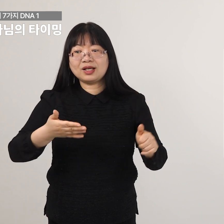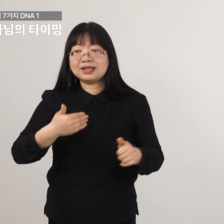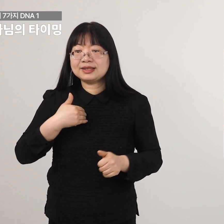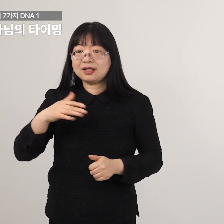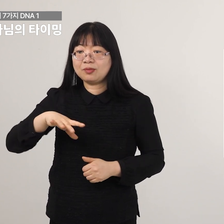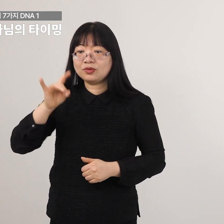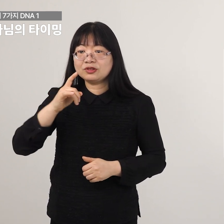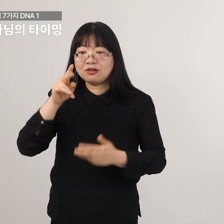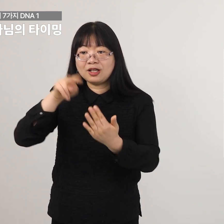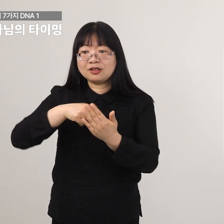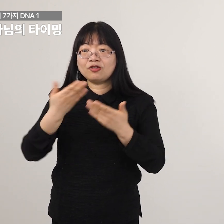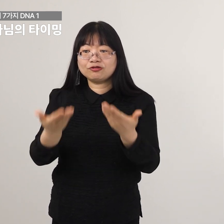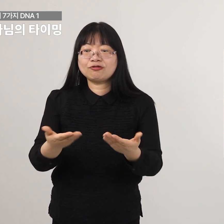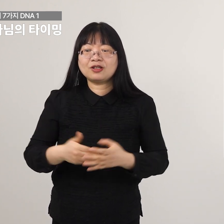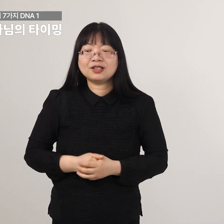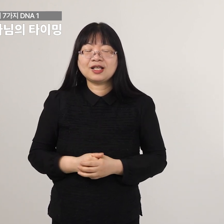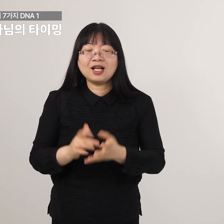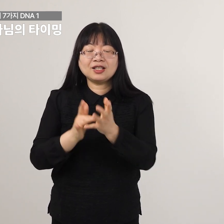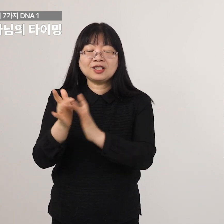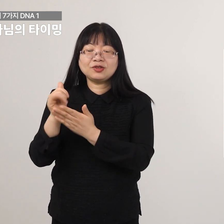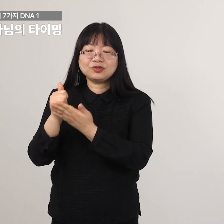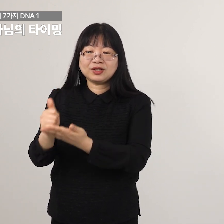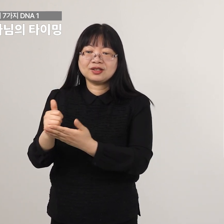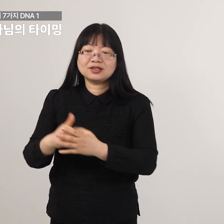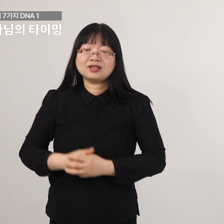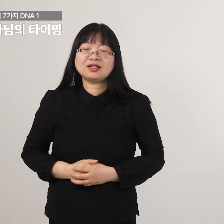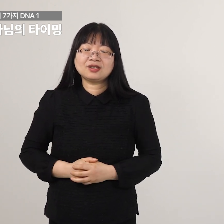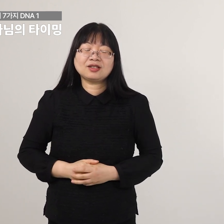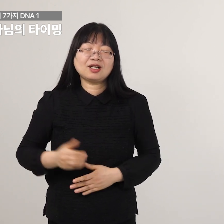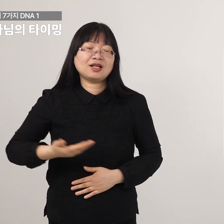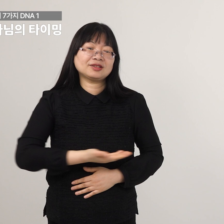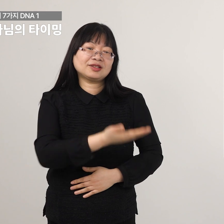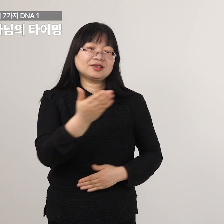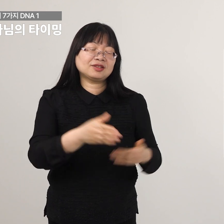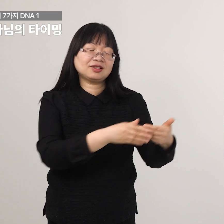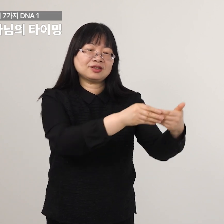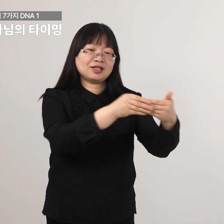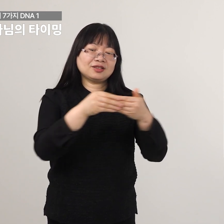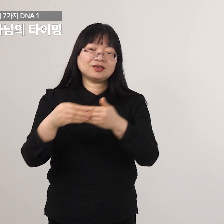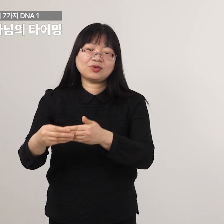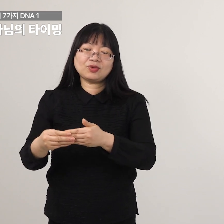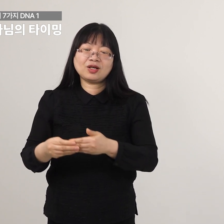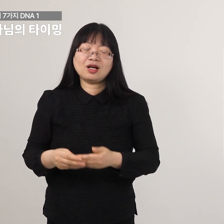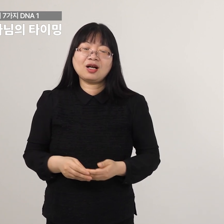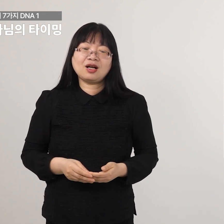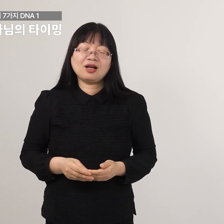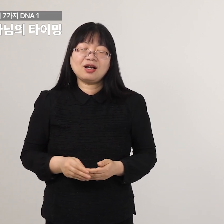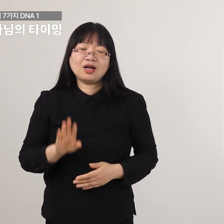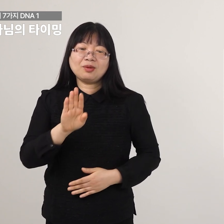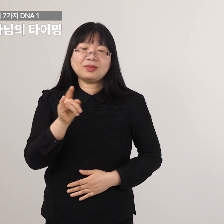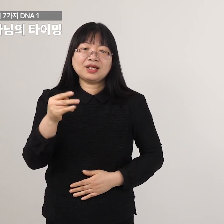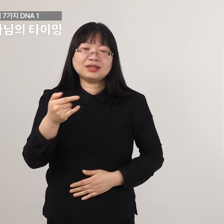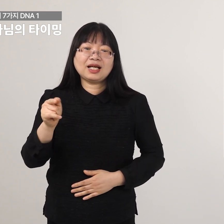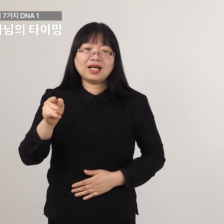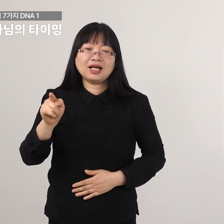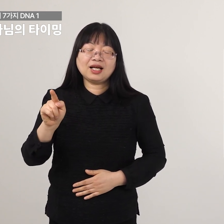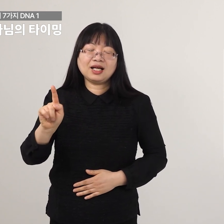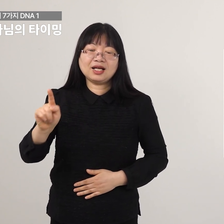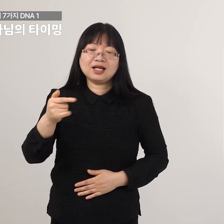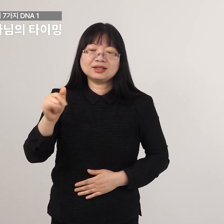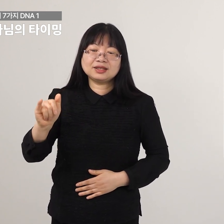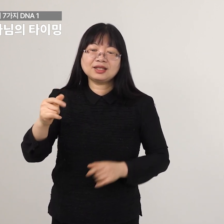제가 좀 읽겠습니다. 예수께서 그들을 데리고 베다니 앞까지